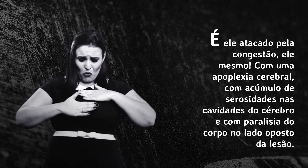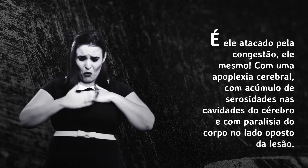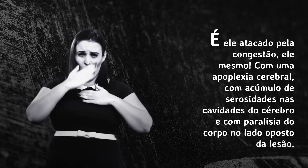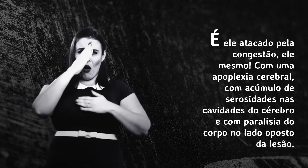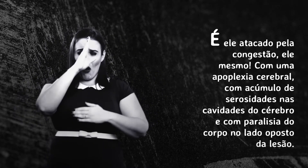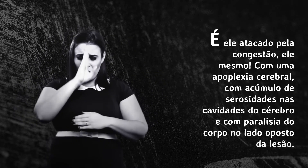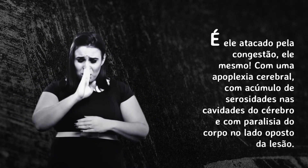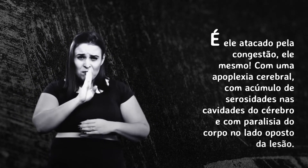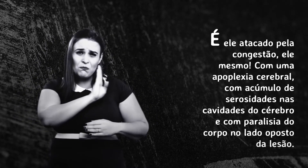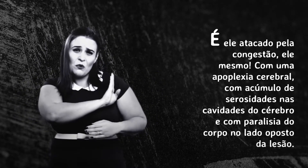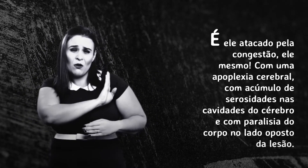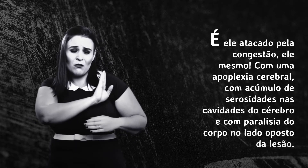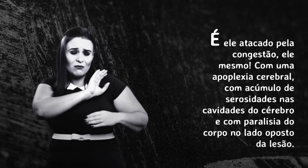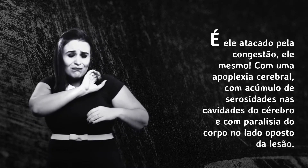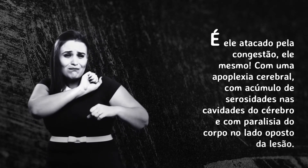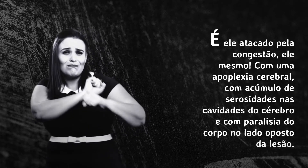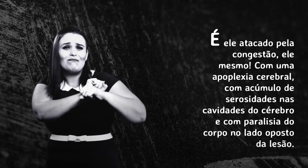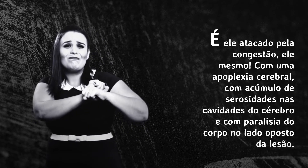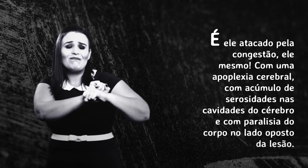do corpo no lado oposto da lesão.